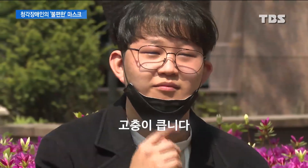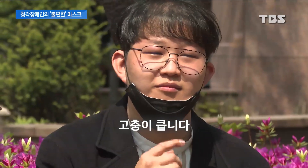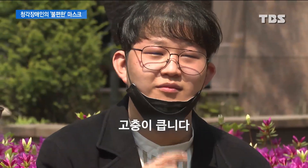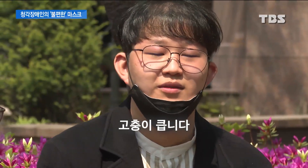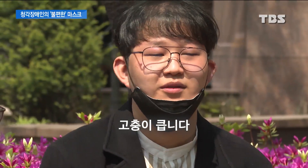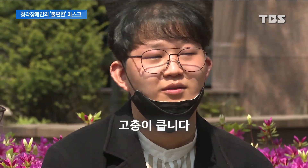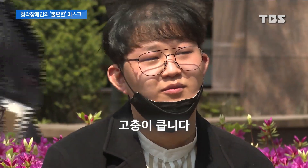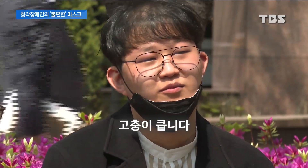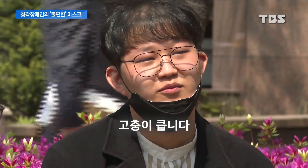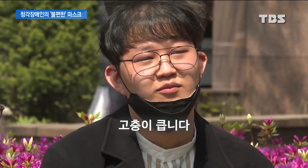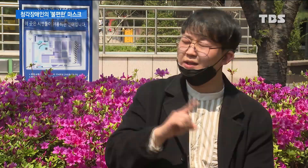큽니다.